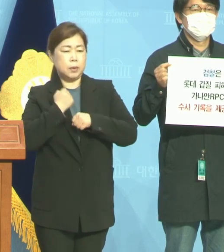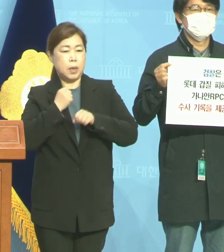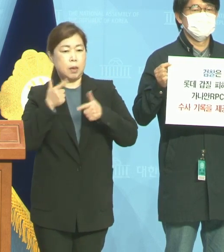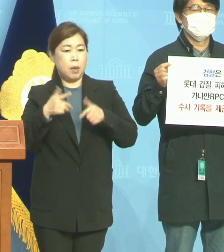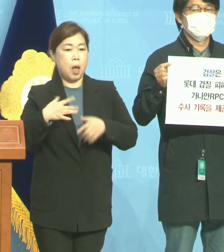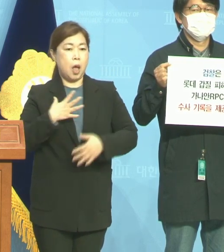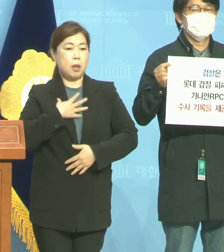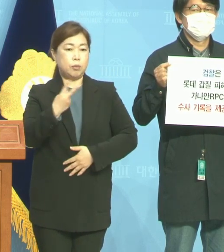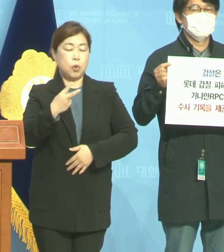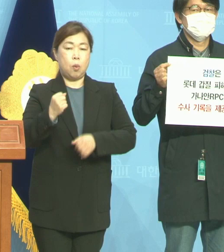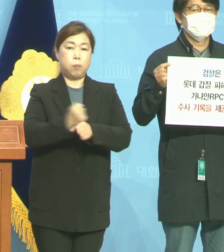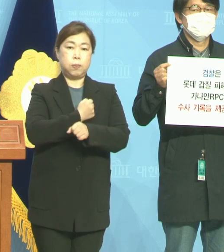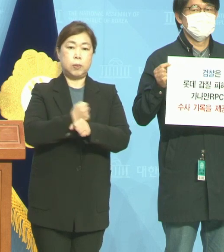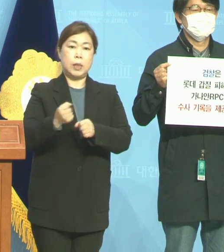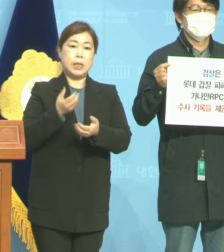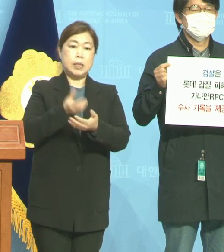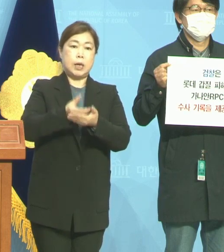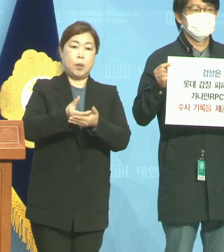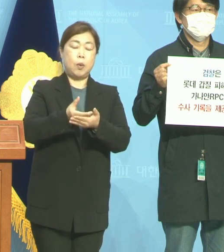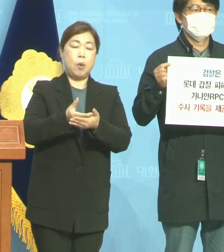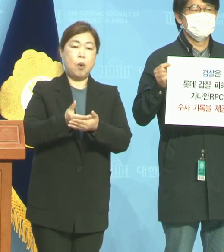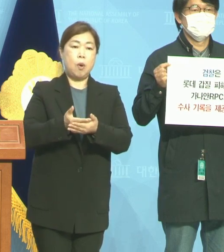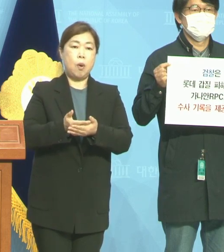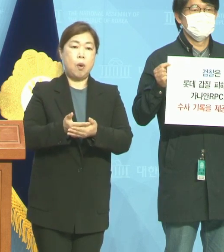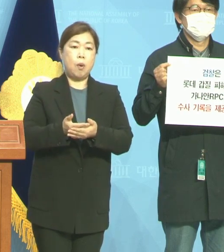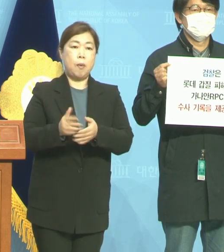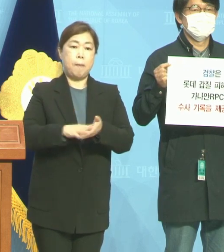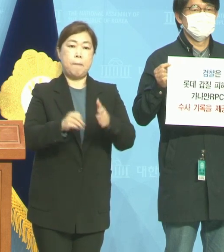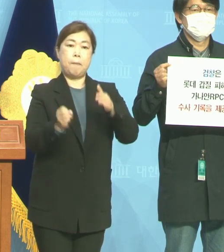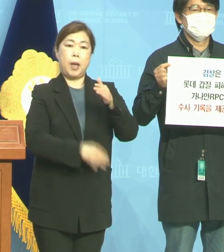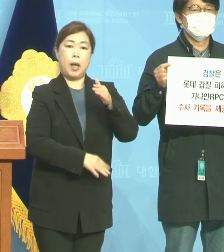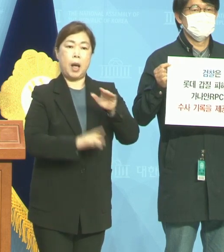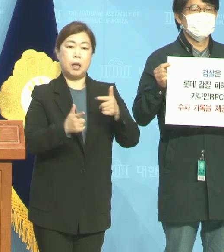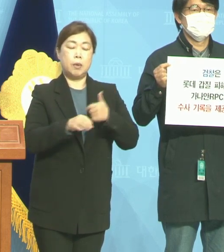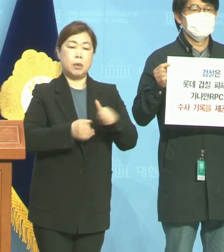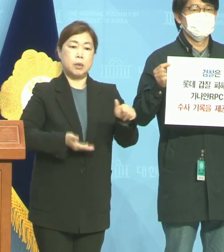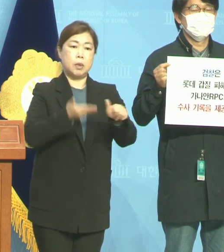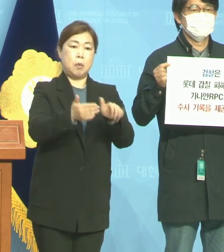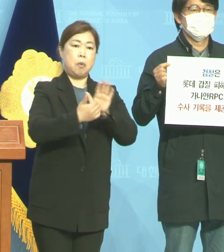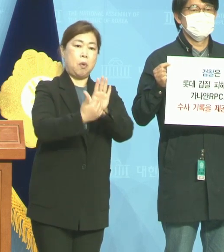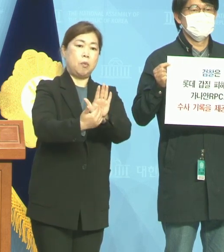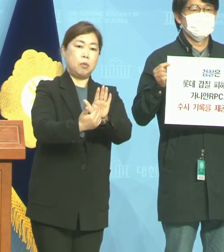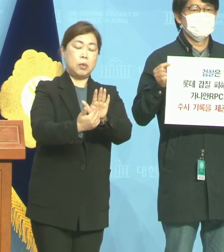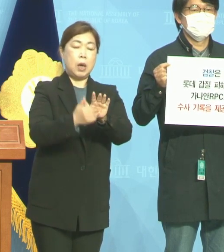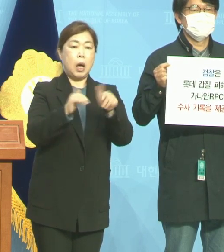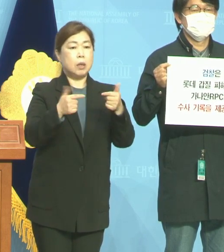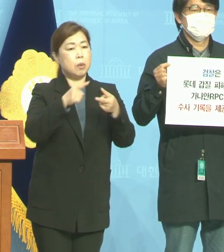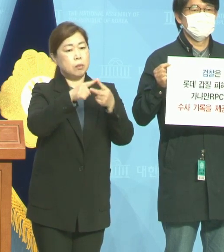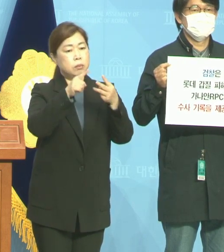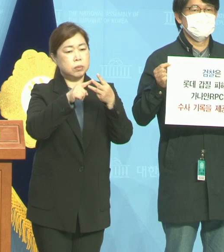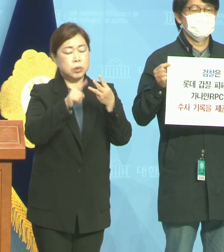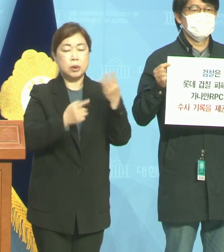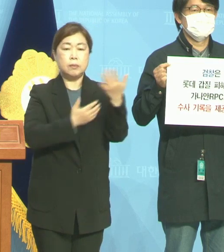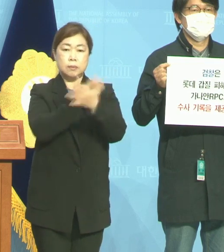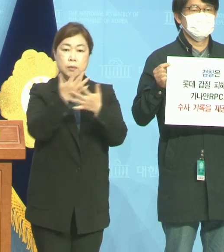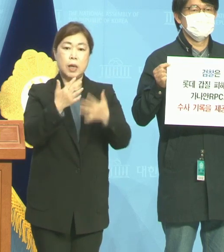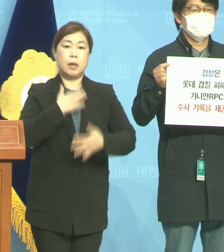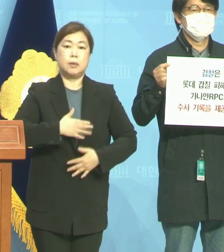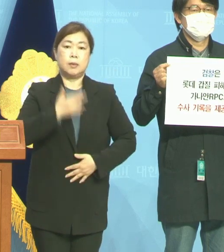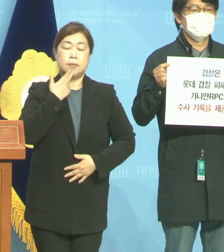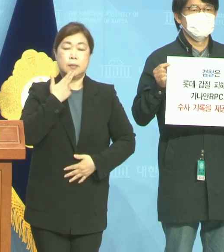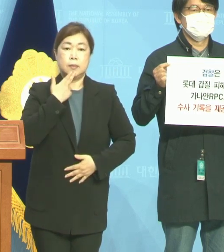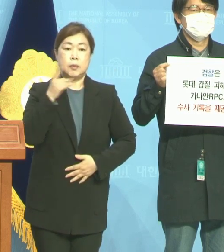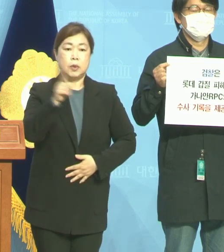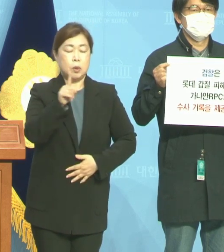의도적인 자료 은폐 또는 제공 거부가 아니라면 결코 있을 수 없는 일입니다 그 어느